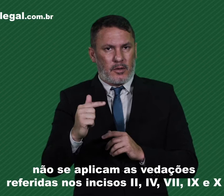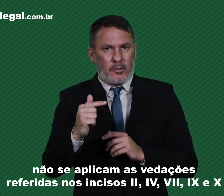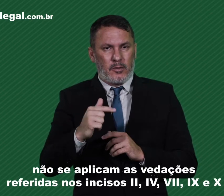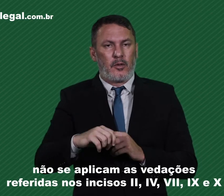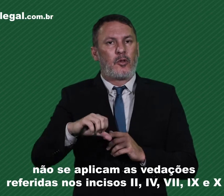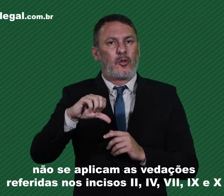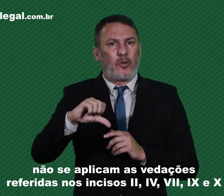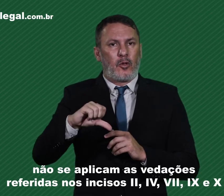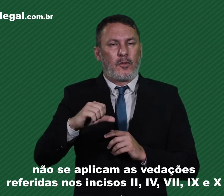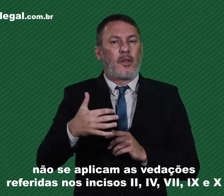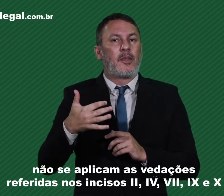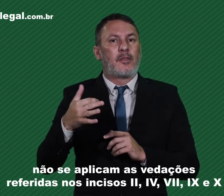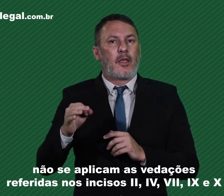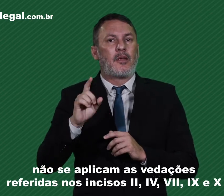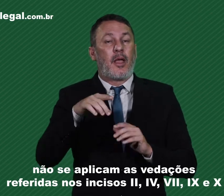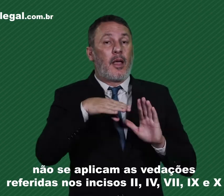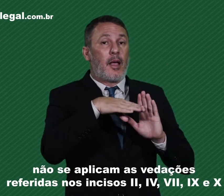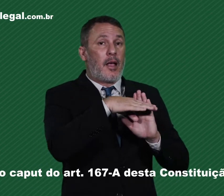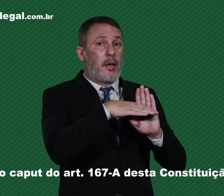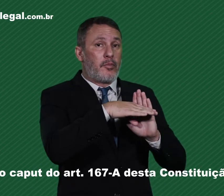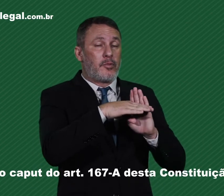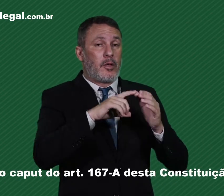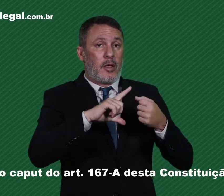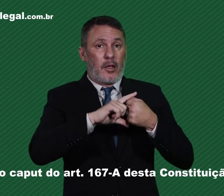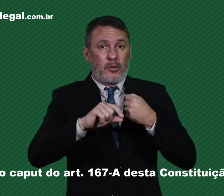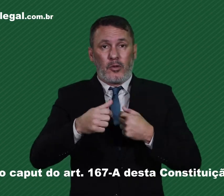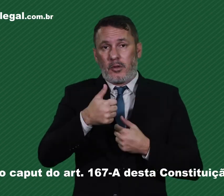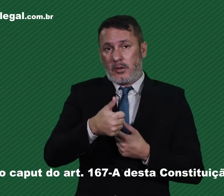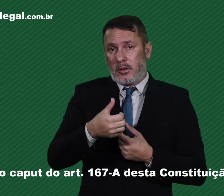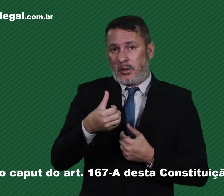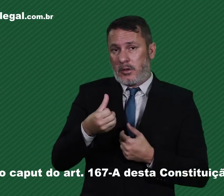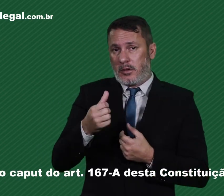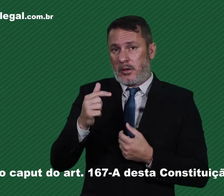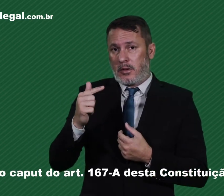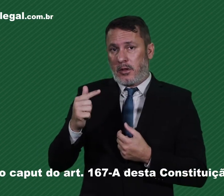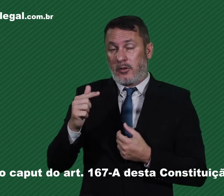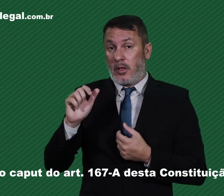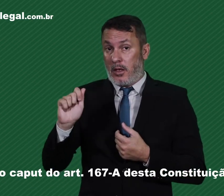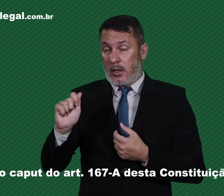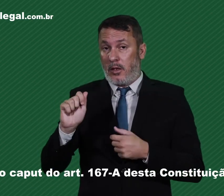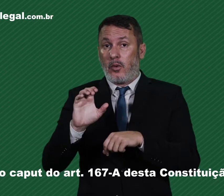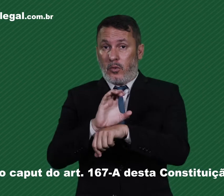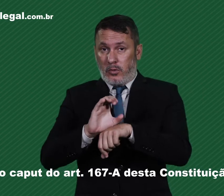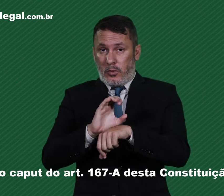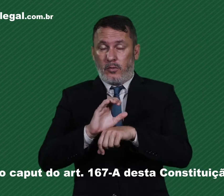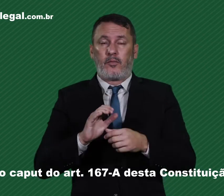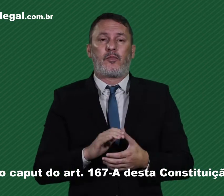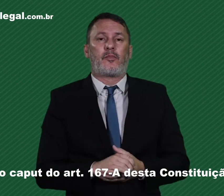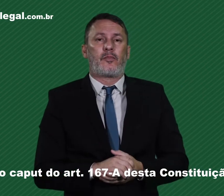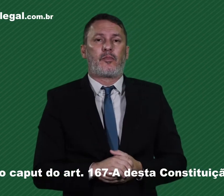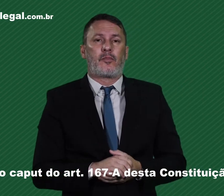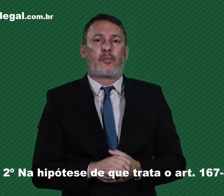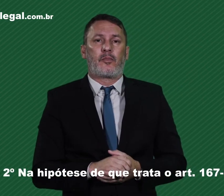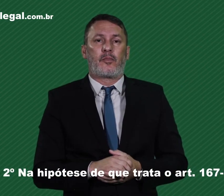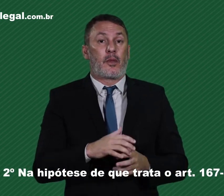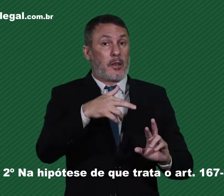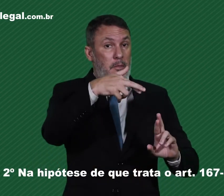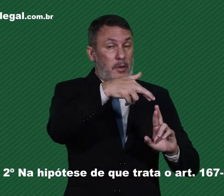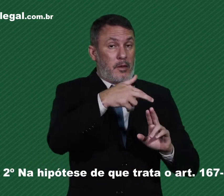7 9 e 10 do caput do artigo 167 a desta constituição parágrafo